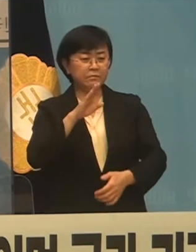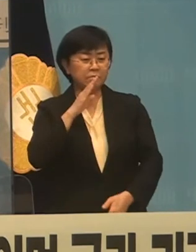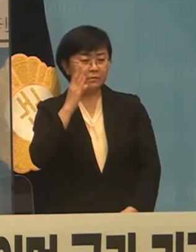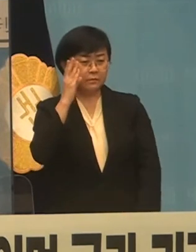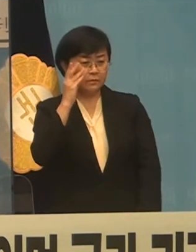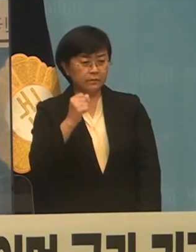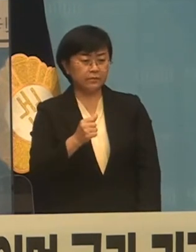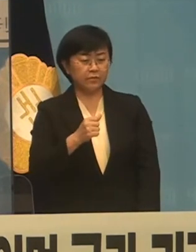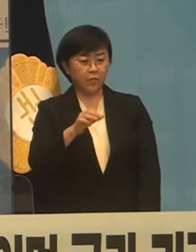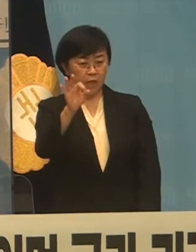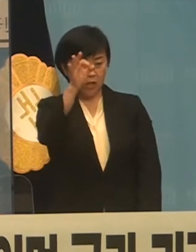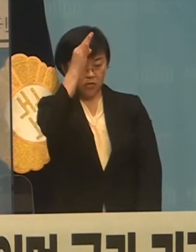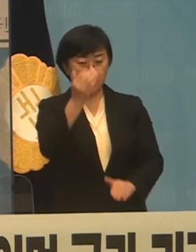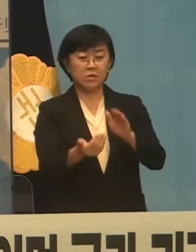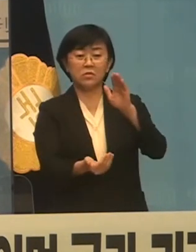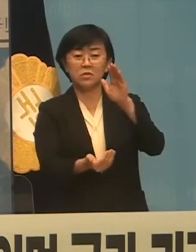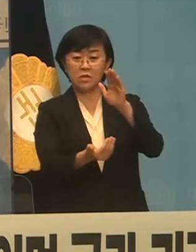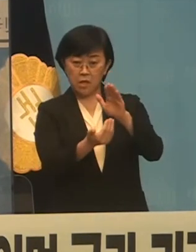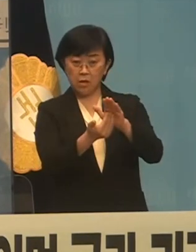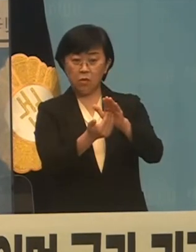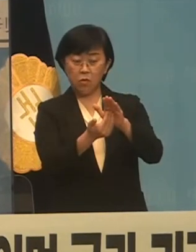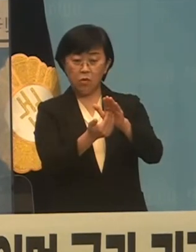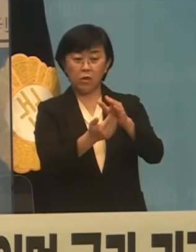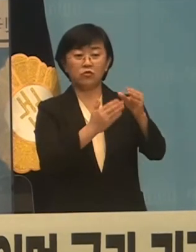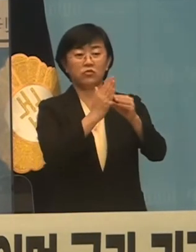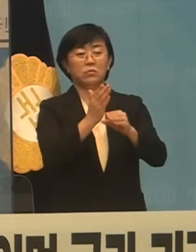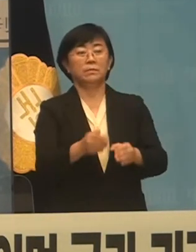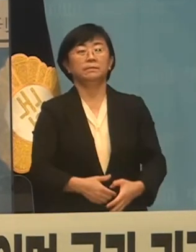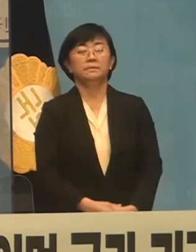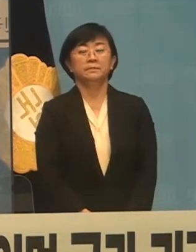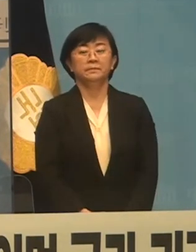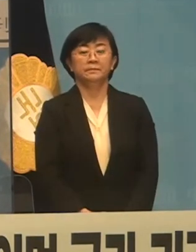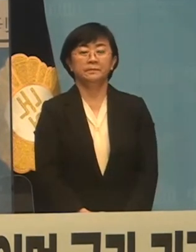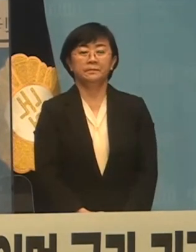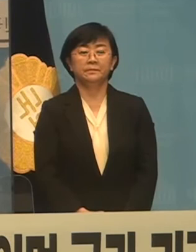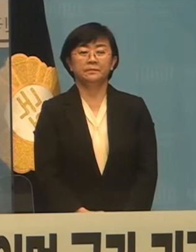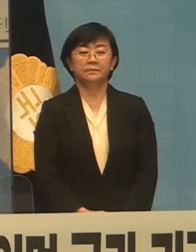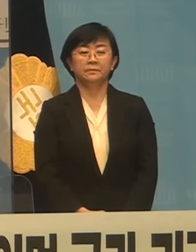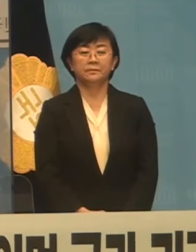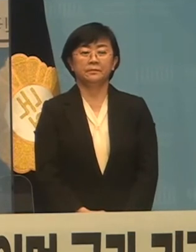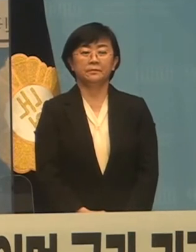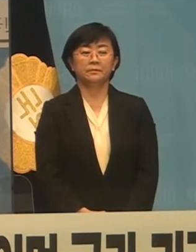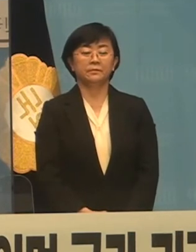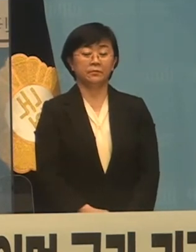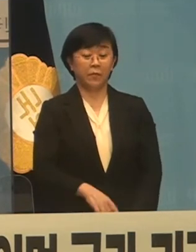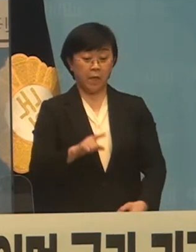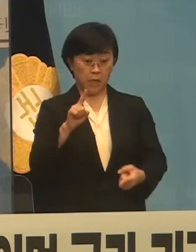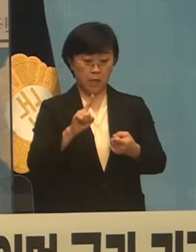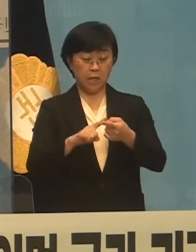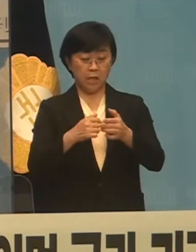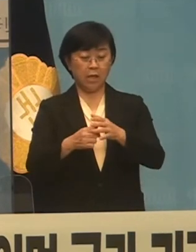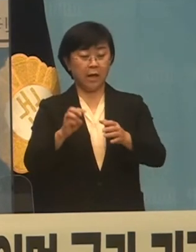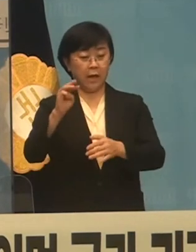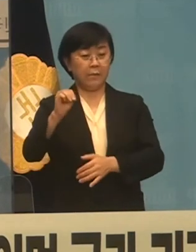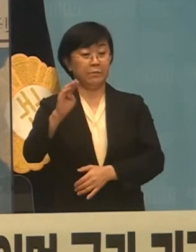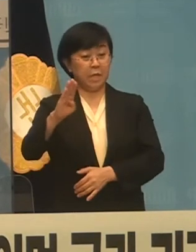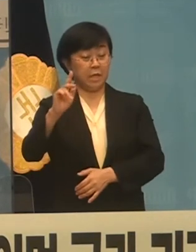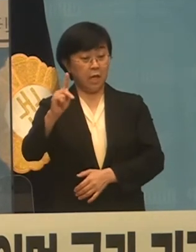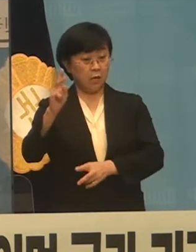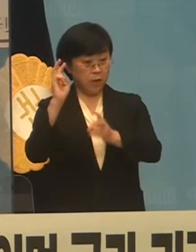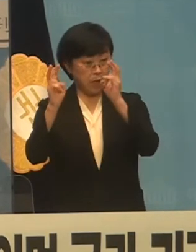보숙련의 대한민국 기술 숙련의 핵심입니다. 이 MBK 파트너스가